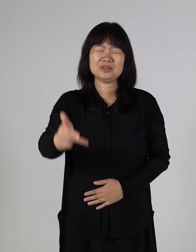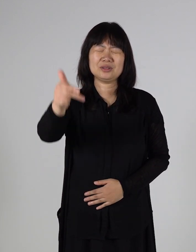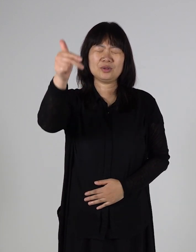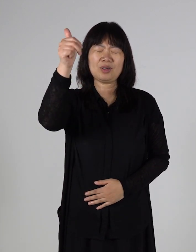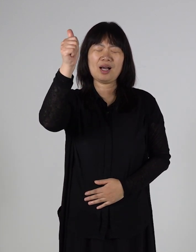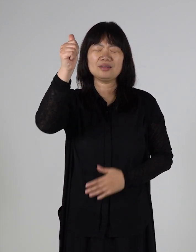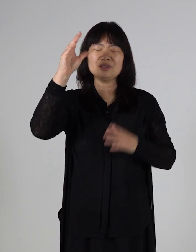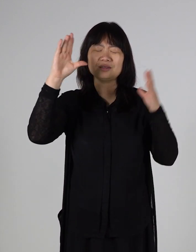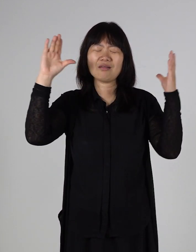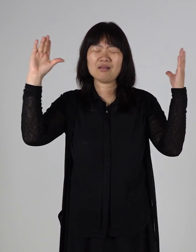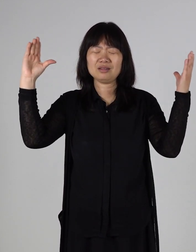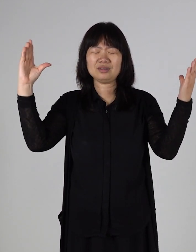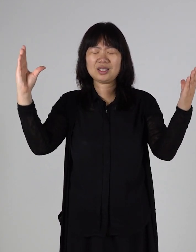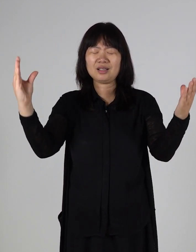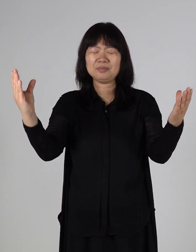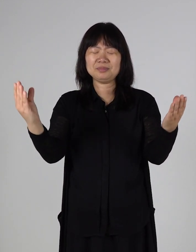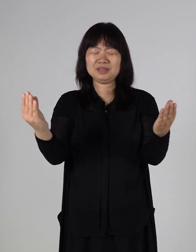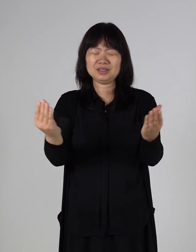주는